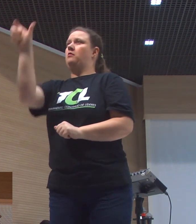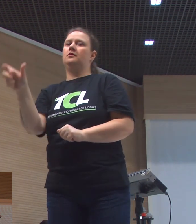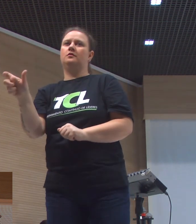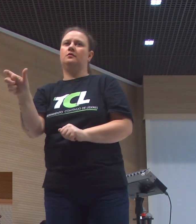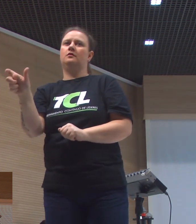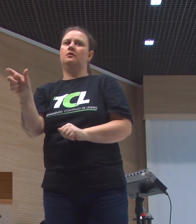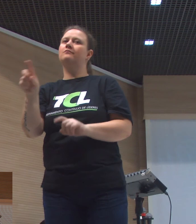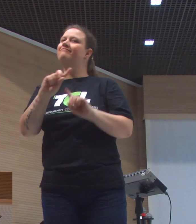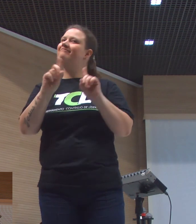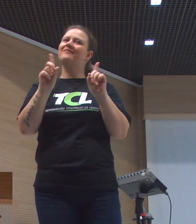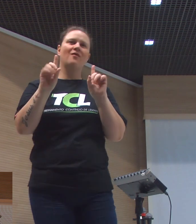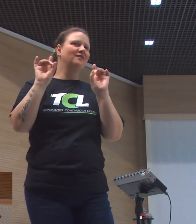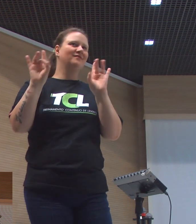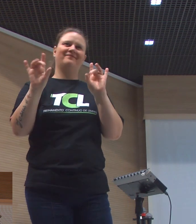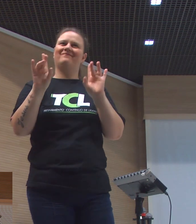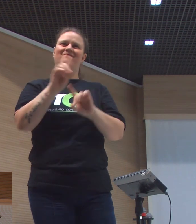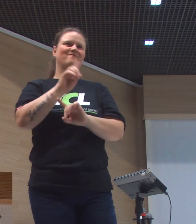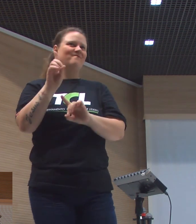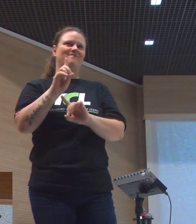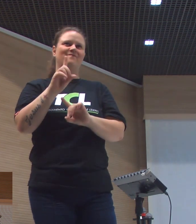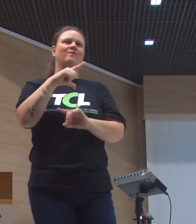Mas corrupção não está só lá.